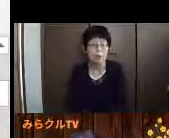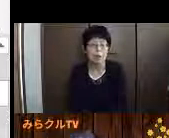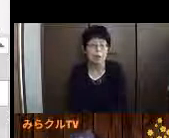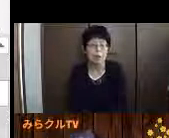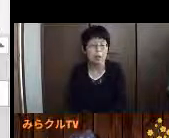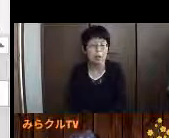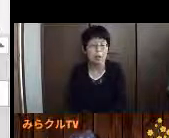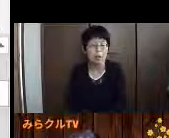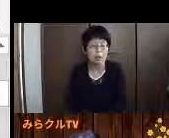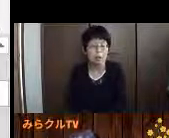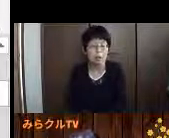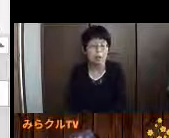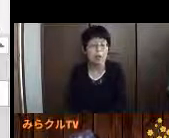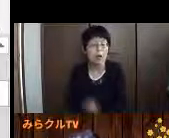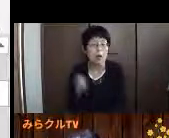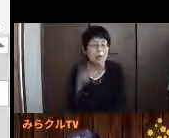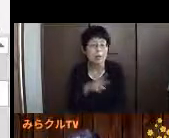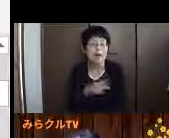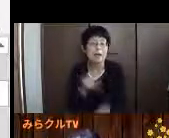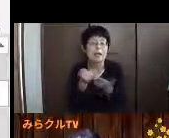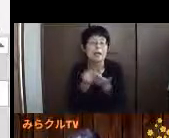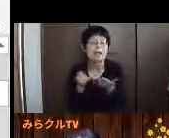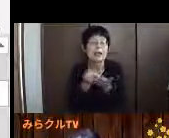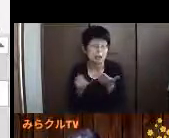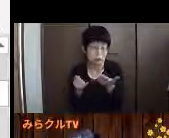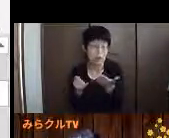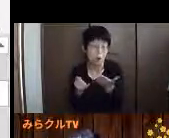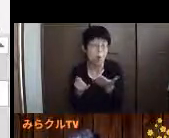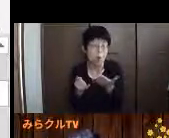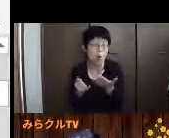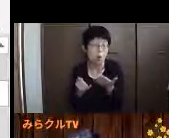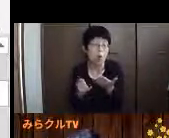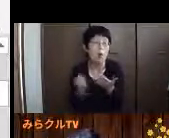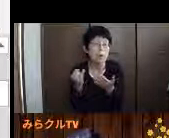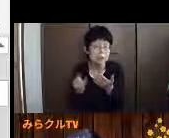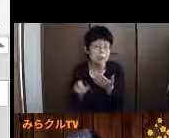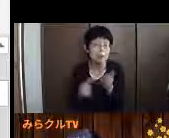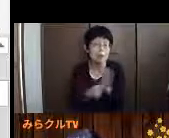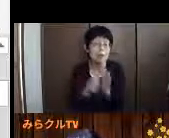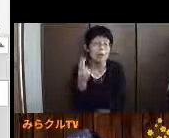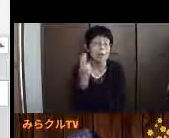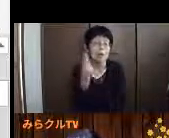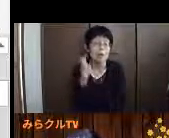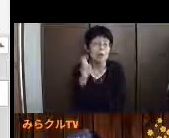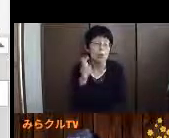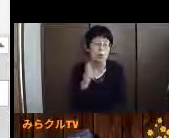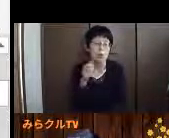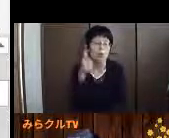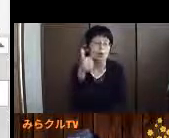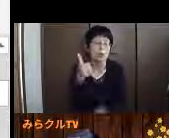そしてまたイラストレーターでもあるトロロさんという名前の人がゲストです。ト